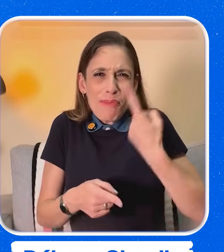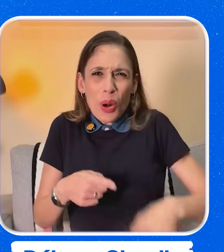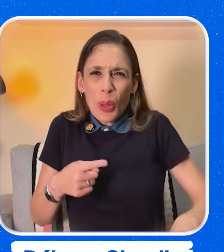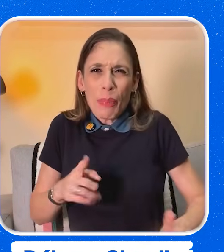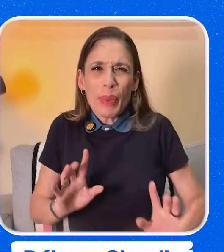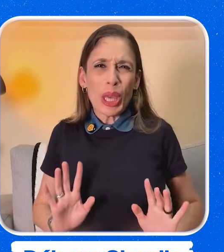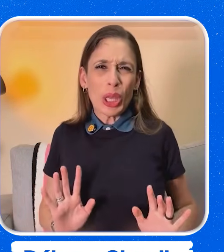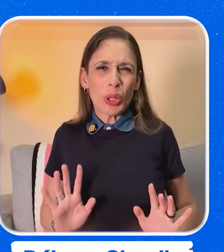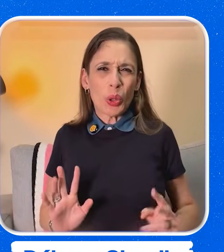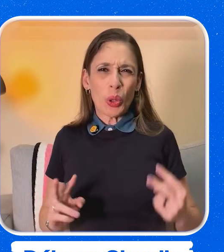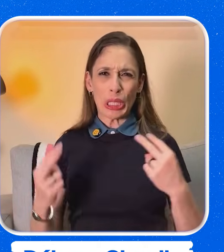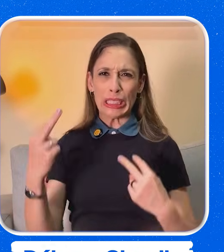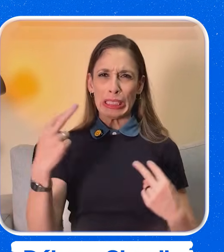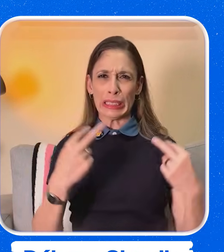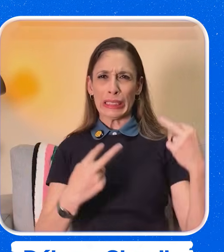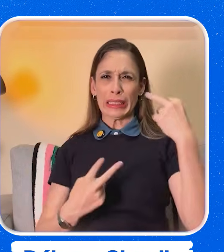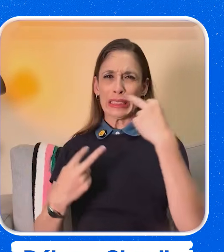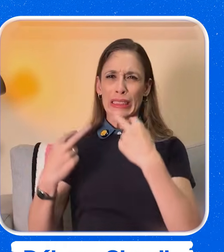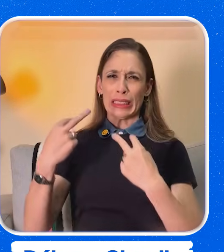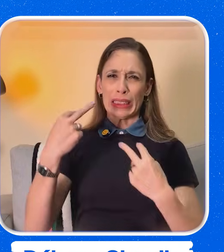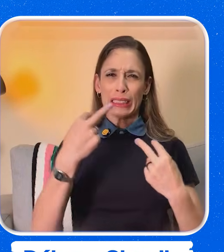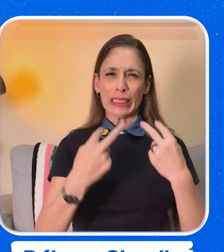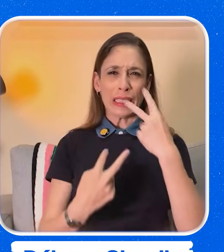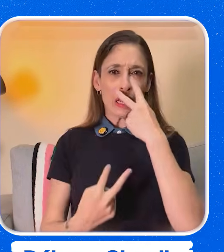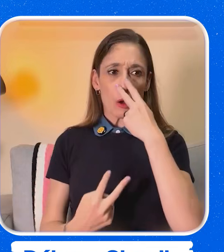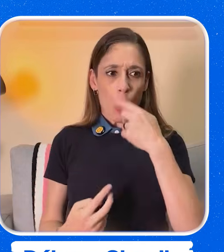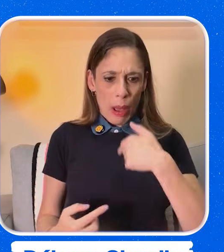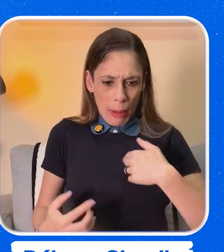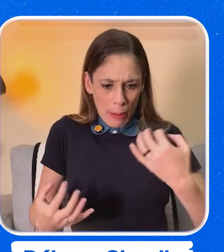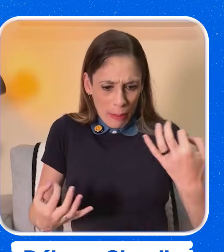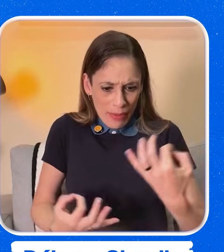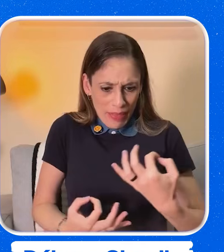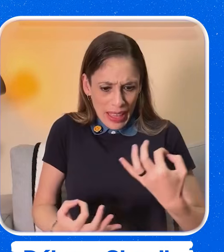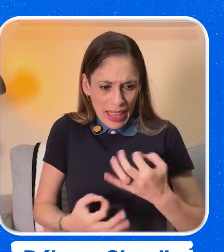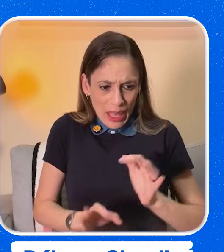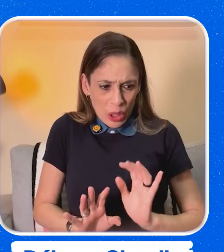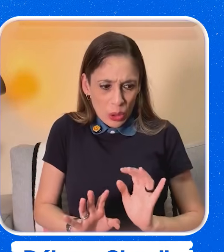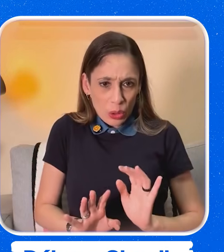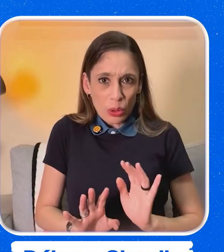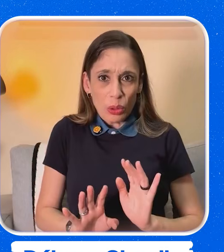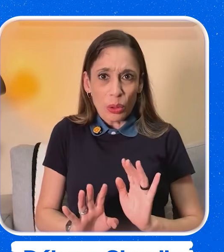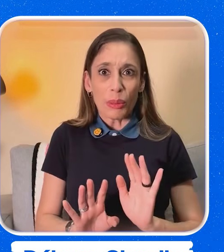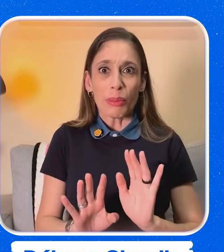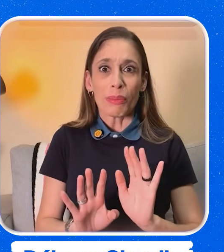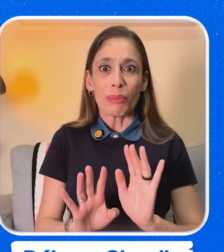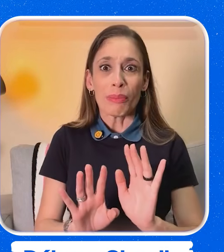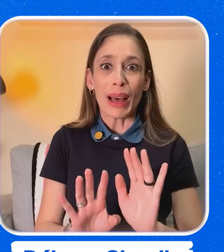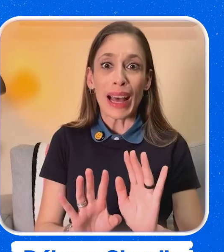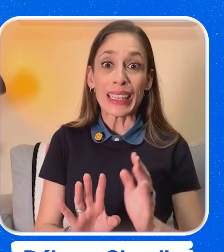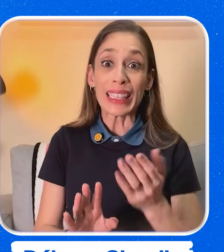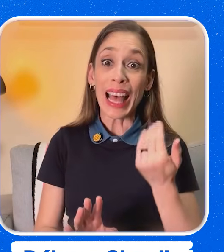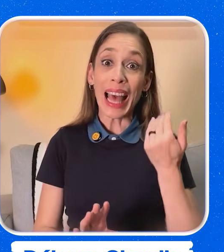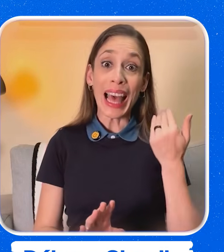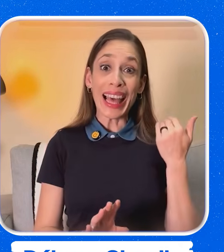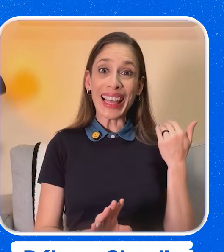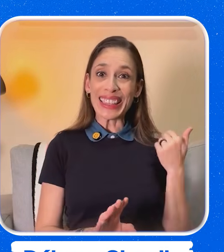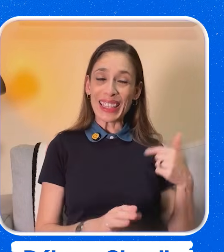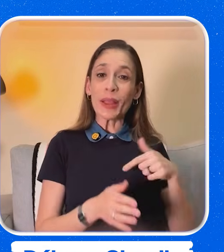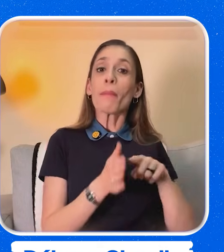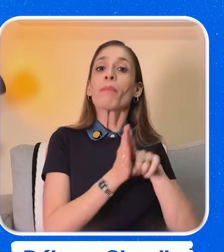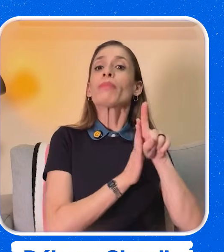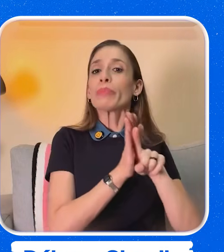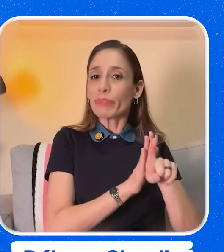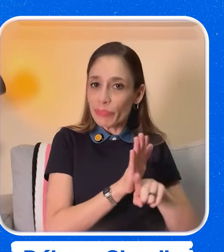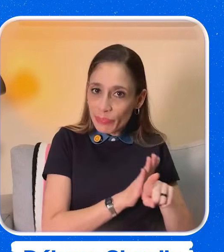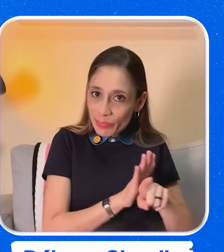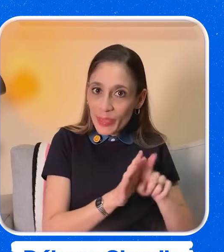você fosse perfeito, né? Sendo que minutos antes dessa live eu estava pesquisando um sinal,